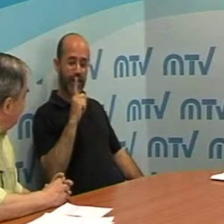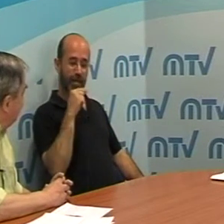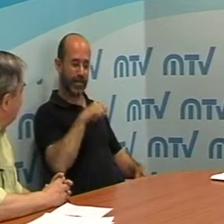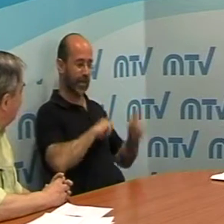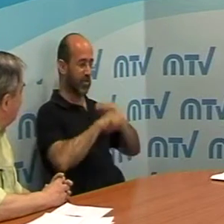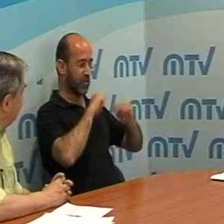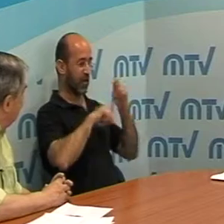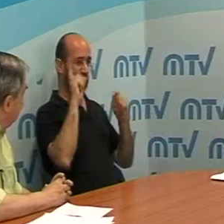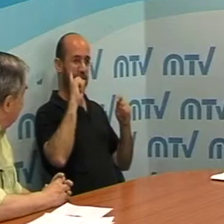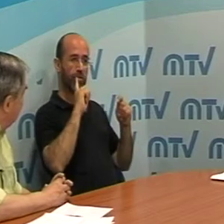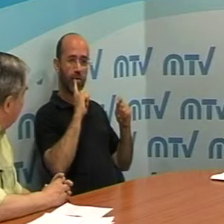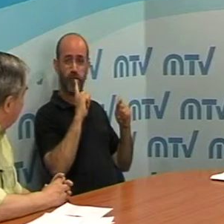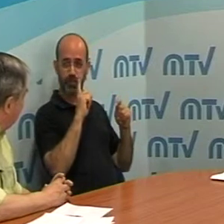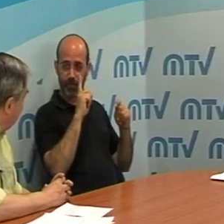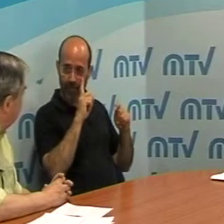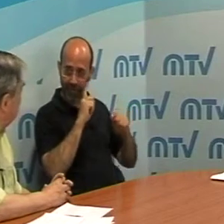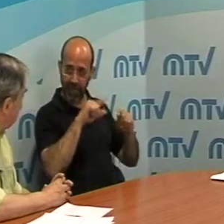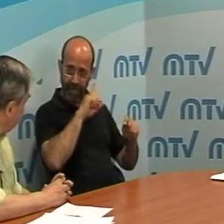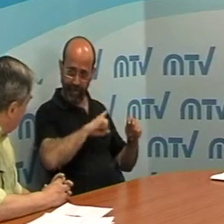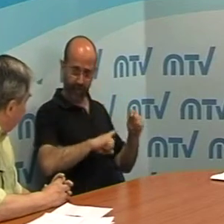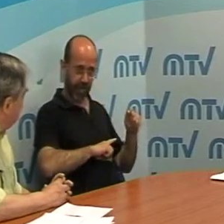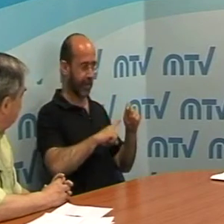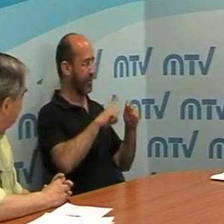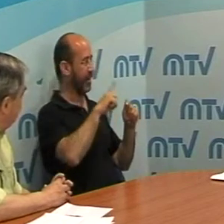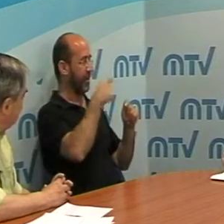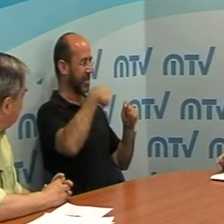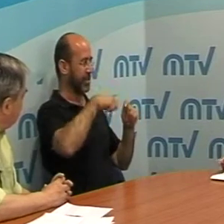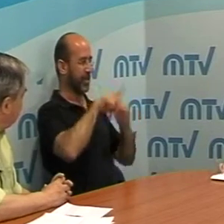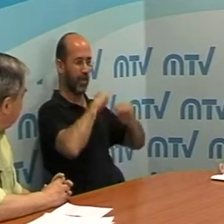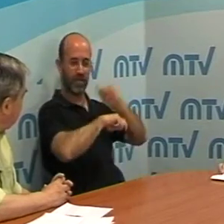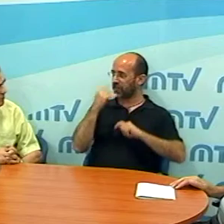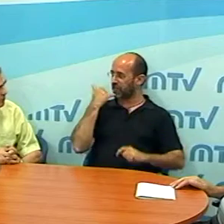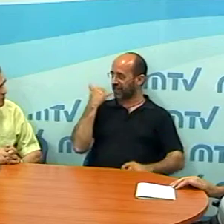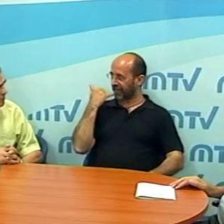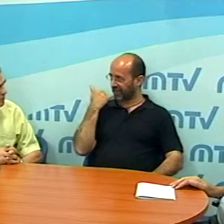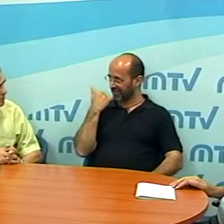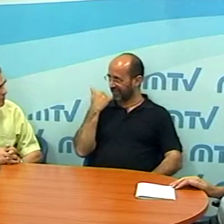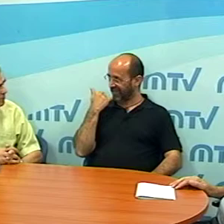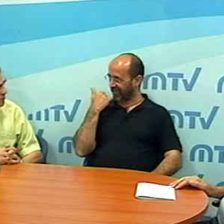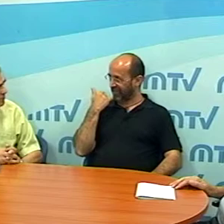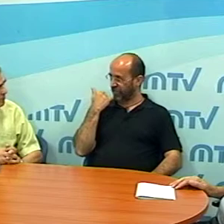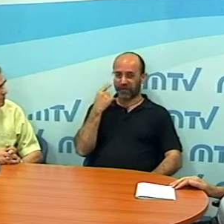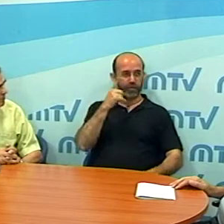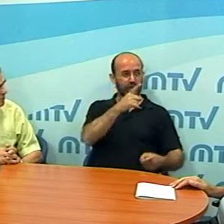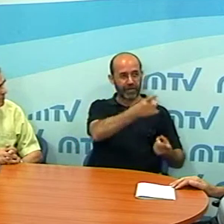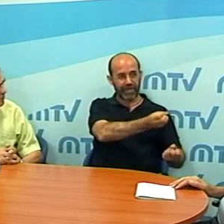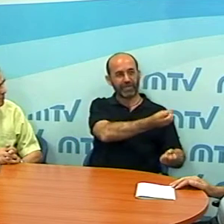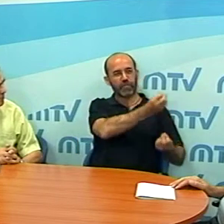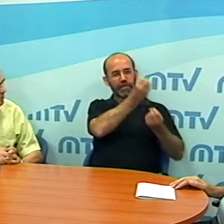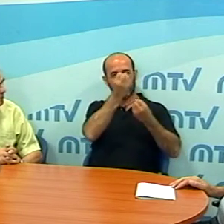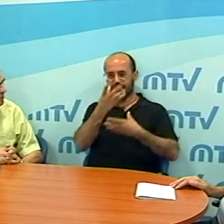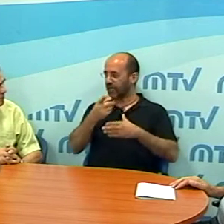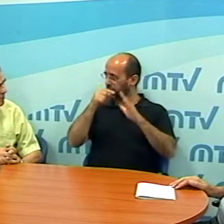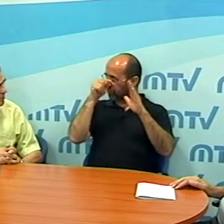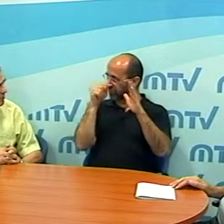En este caso, la Asociación de Sordos de aquí de Caravaca, el presidente de la asociación es Ángel. Entonces, a lo mejor él